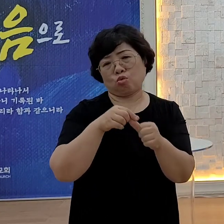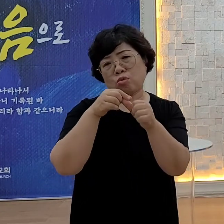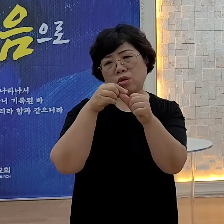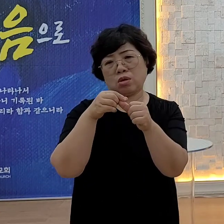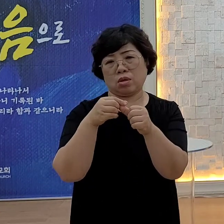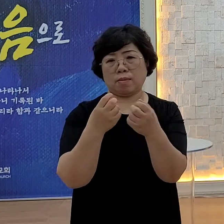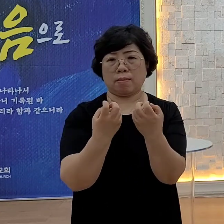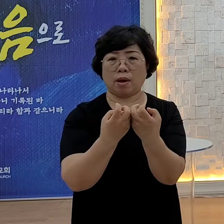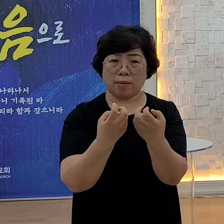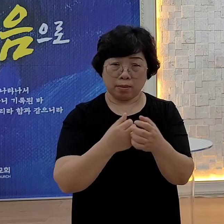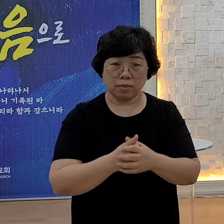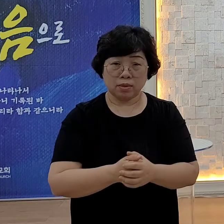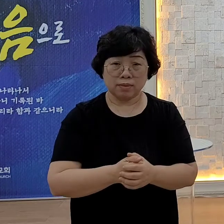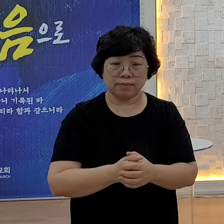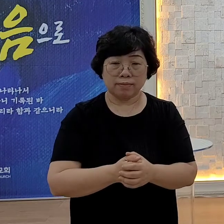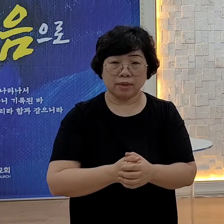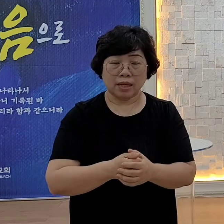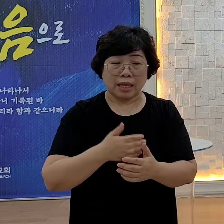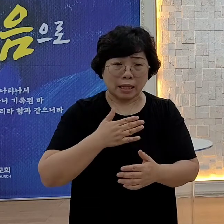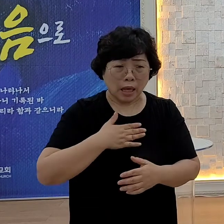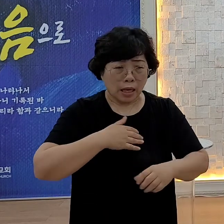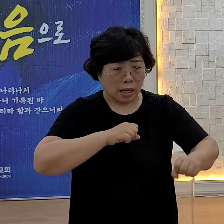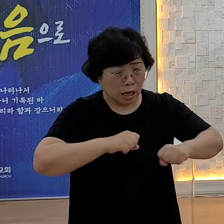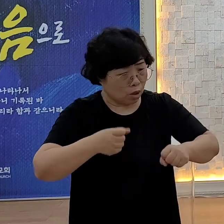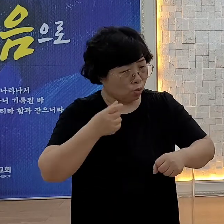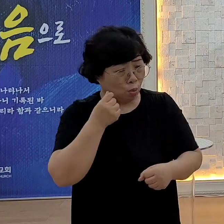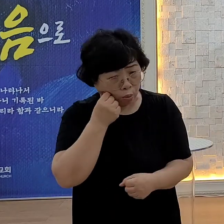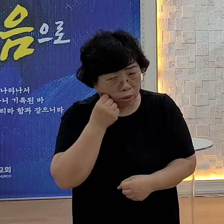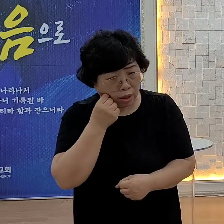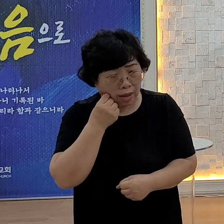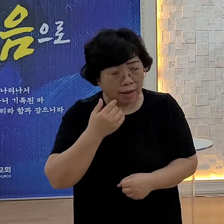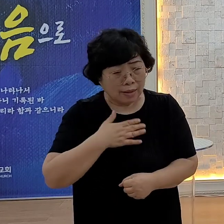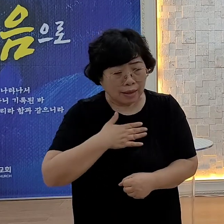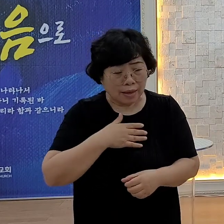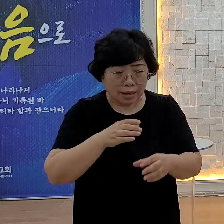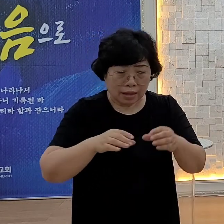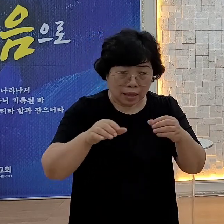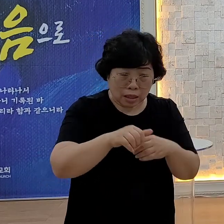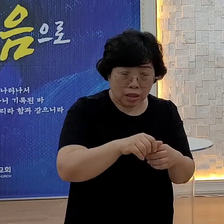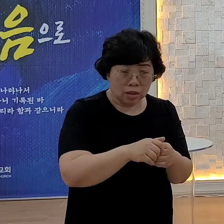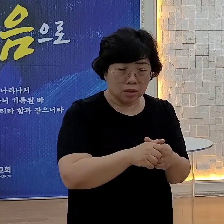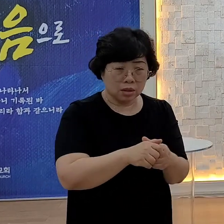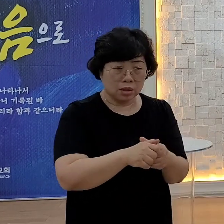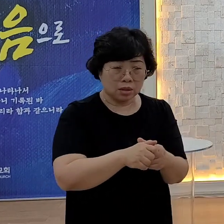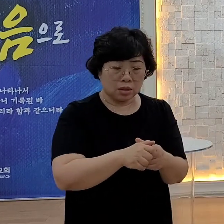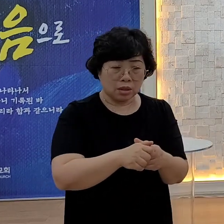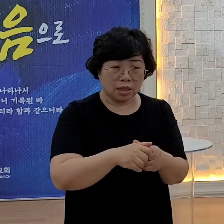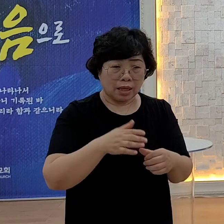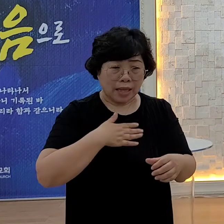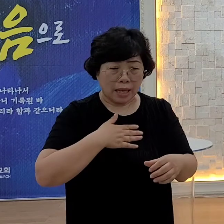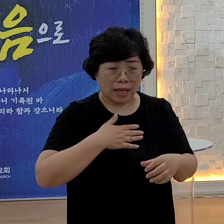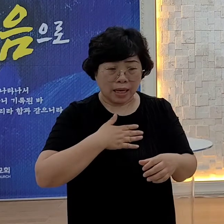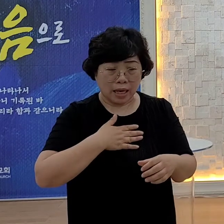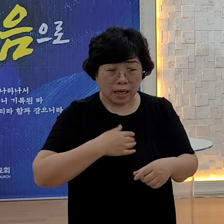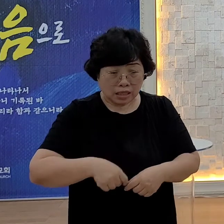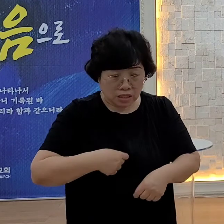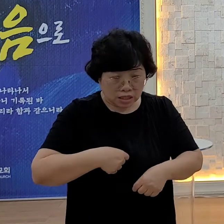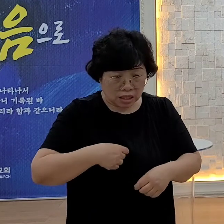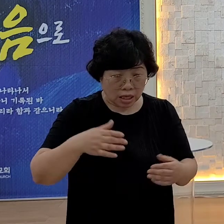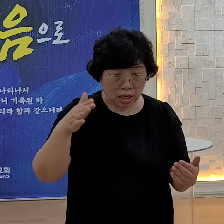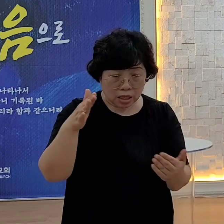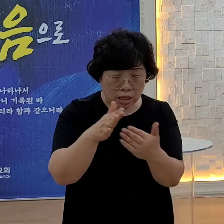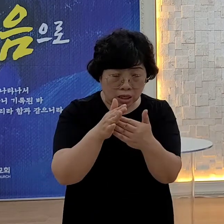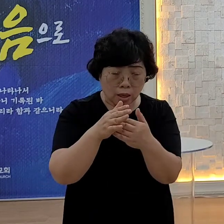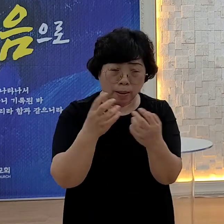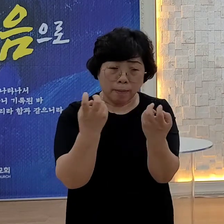존재죠. 내가 아무것도 할 수 없기 때문에 그분이 우리를 대신해서 죽을 수밖에 없는 이 놀라운